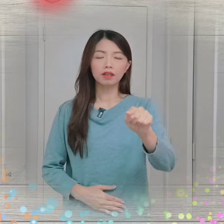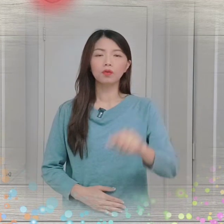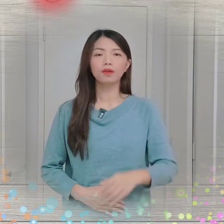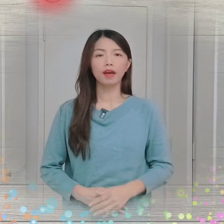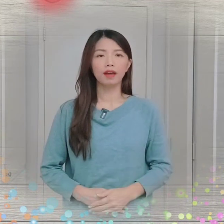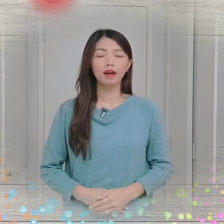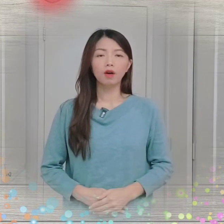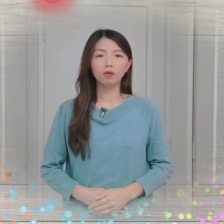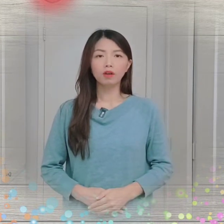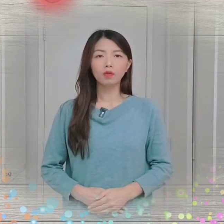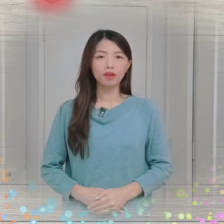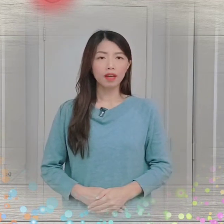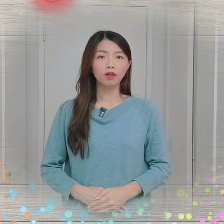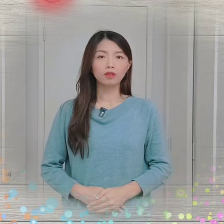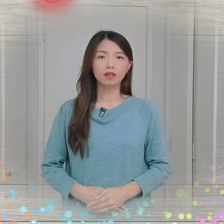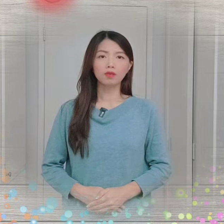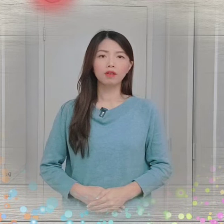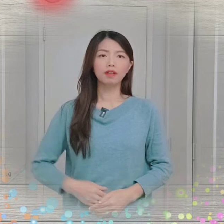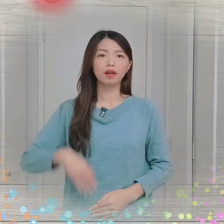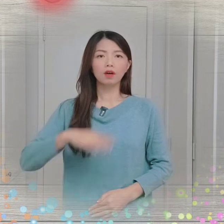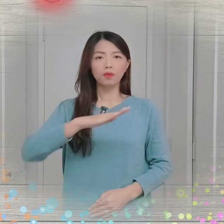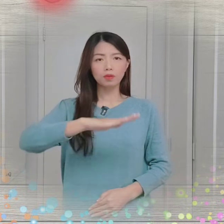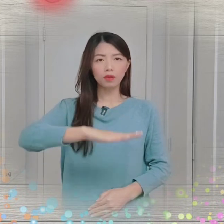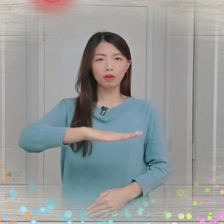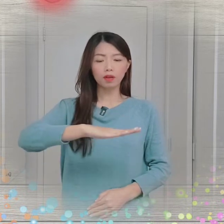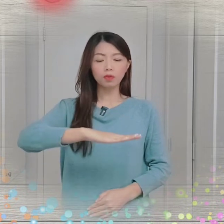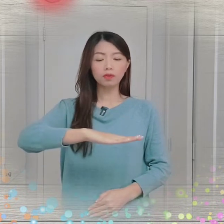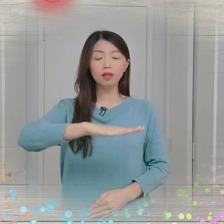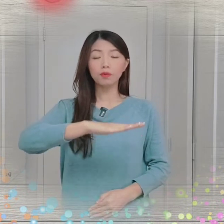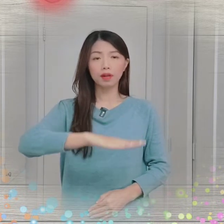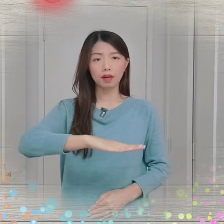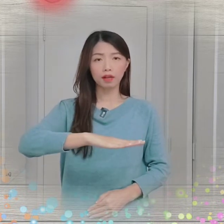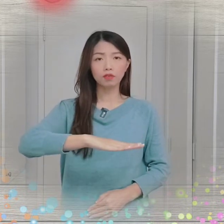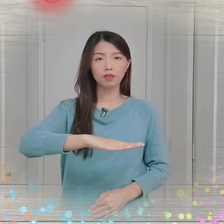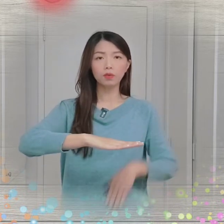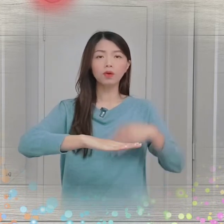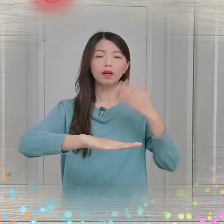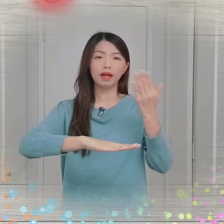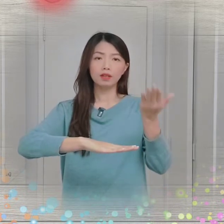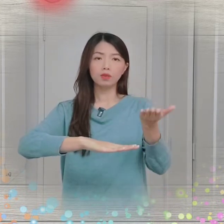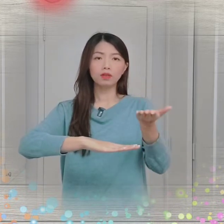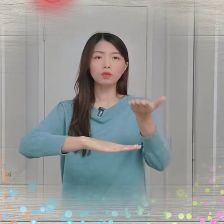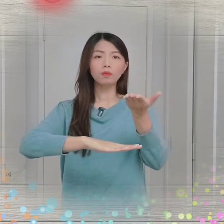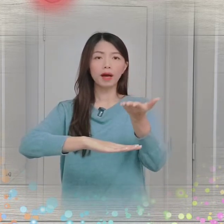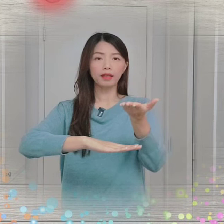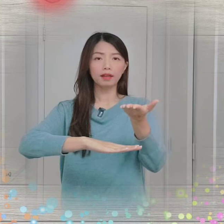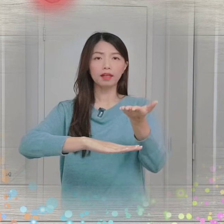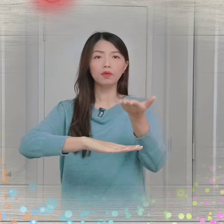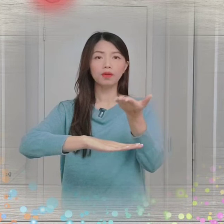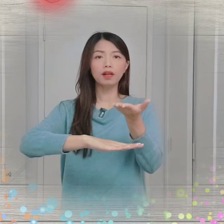위에 어디 어디 위에 이런 뜻의 수어는 왼손은 이렇게 손등이 위를 향하게 해주시고 다른 손은